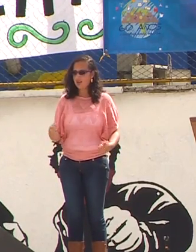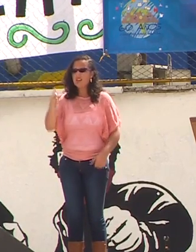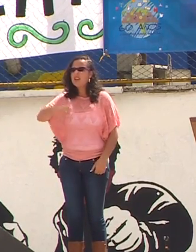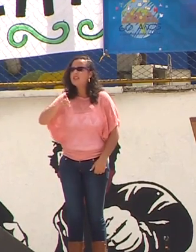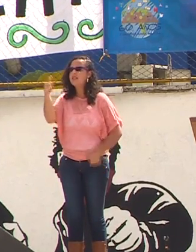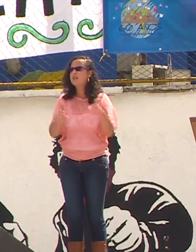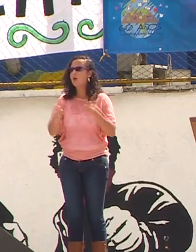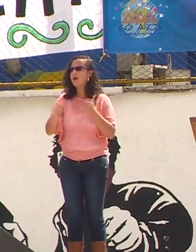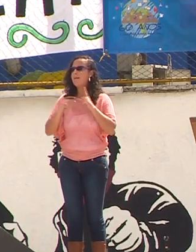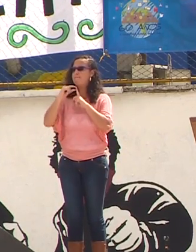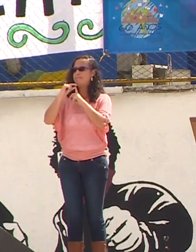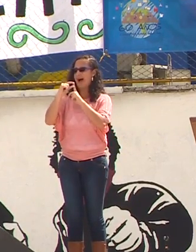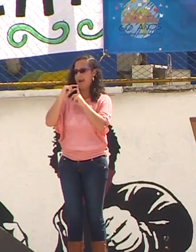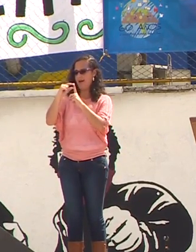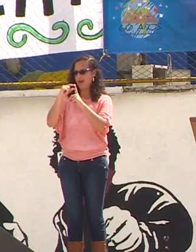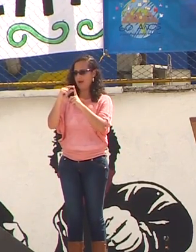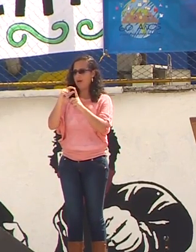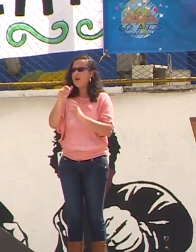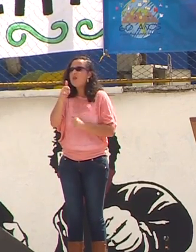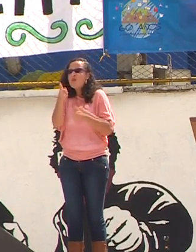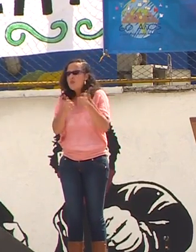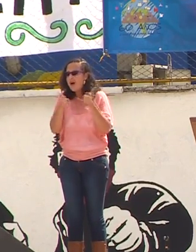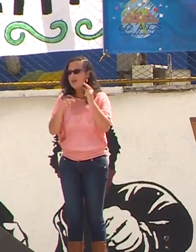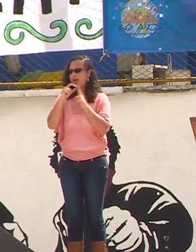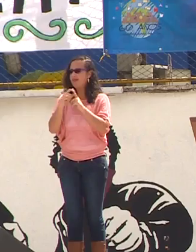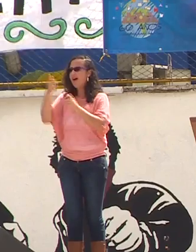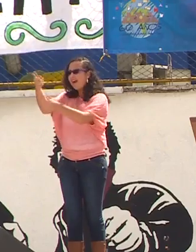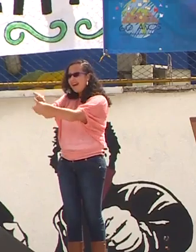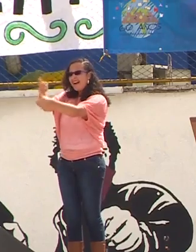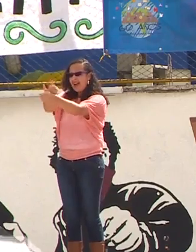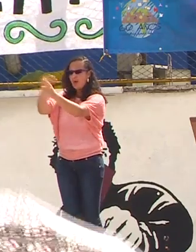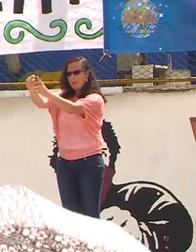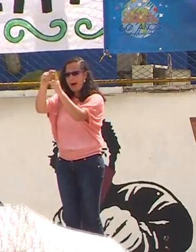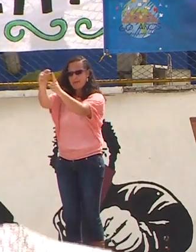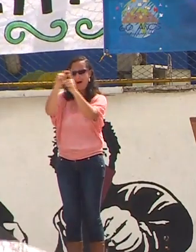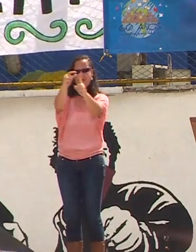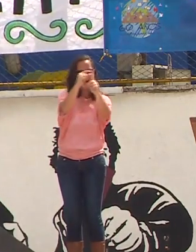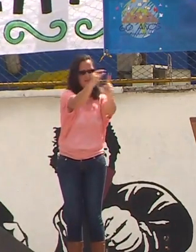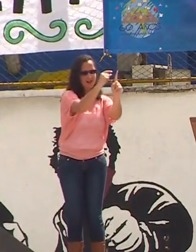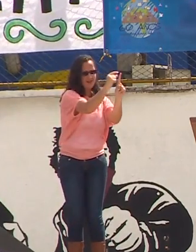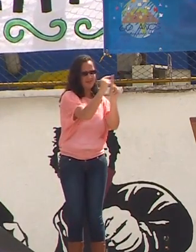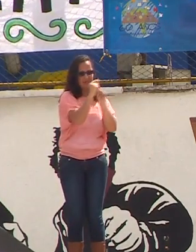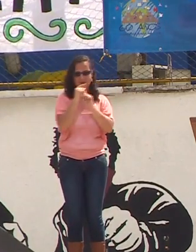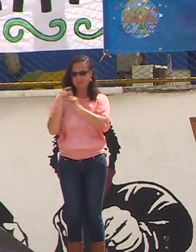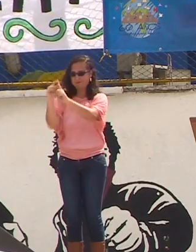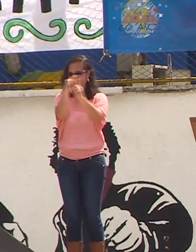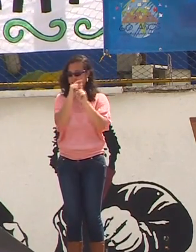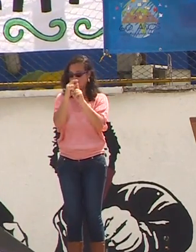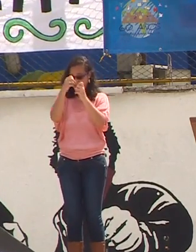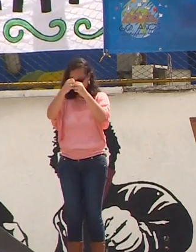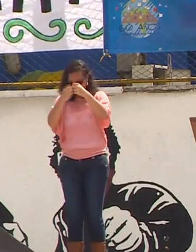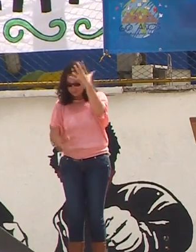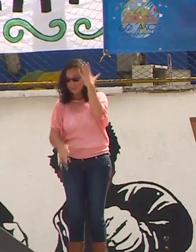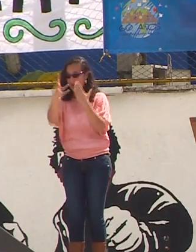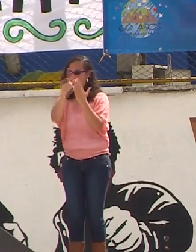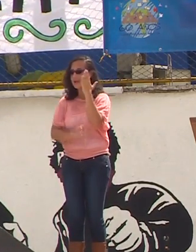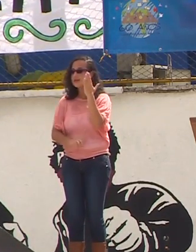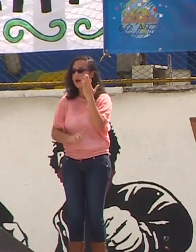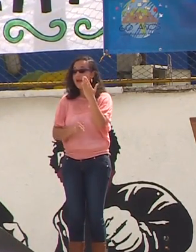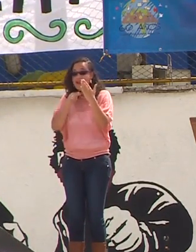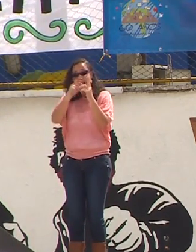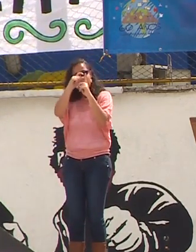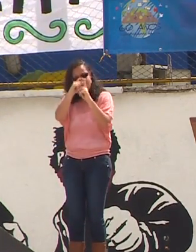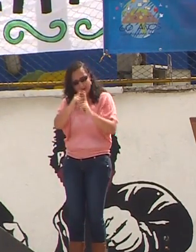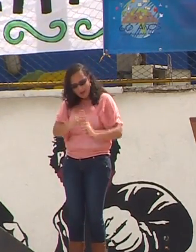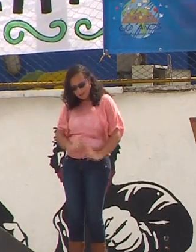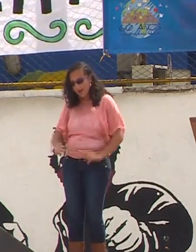de todas y todos ustedes para hacer realidad una perspectiva urgente